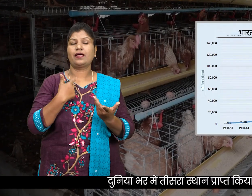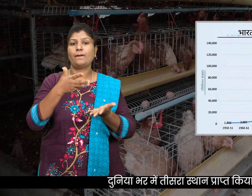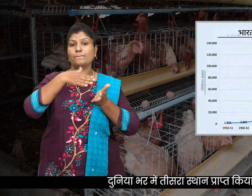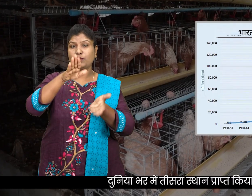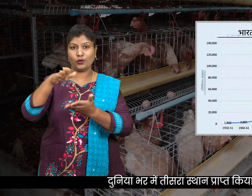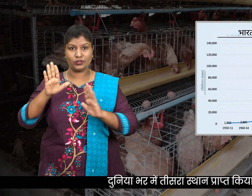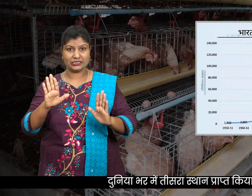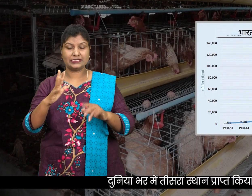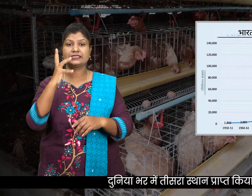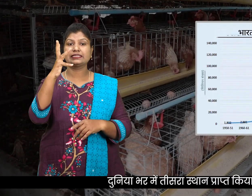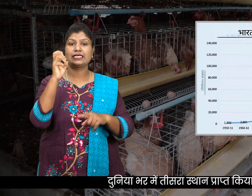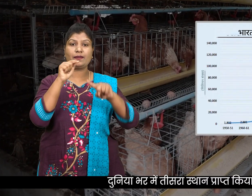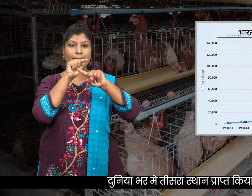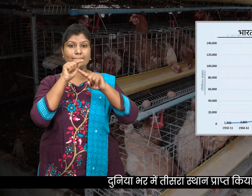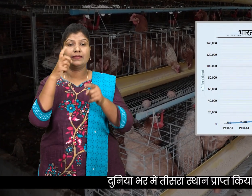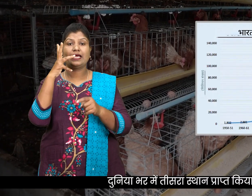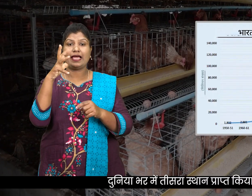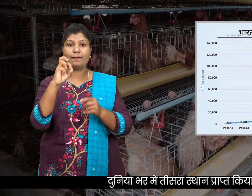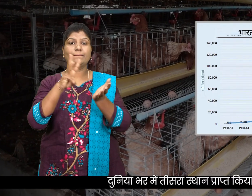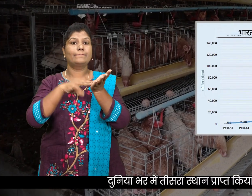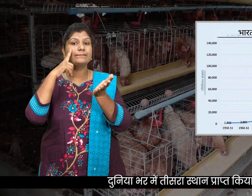दुनिया भर में तीसरा स्थान प्राप्त किया है